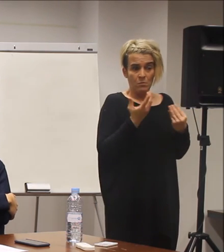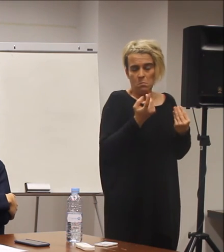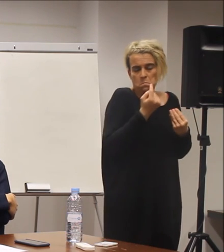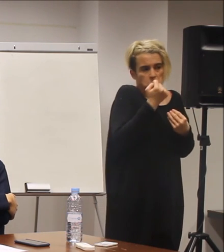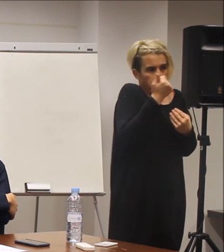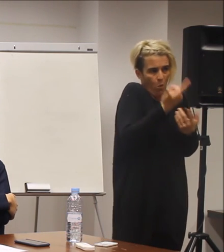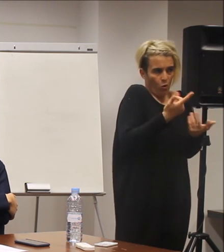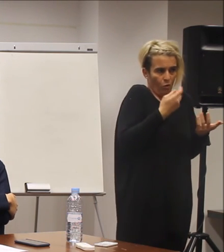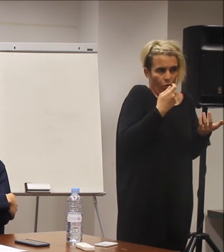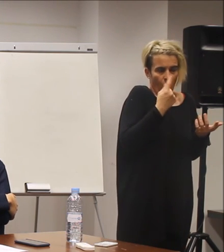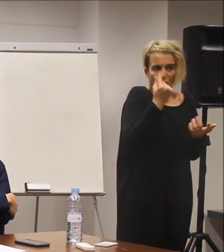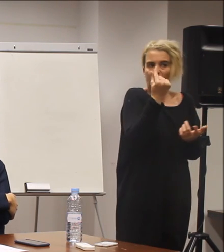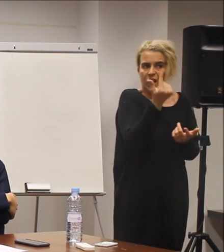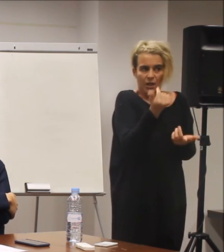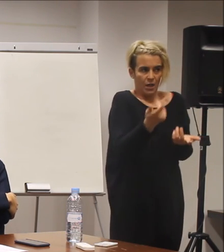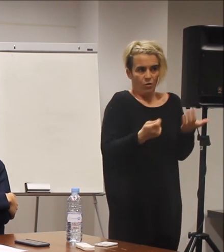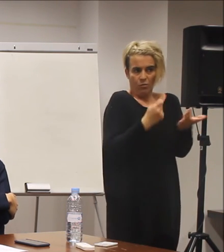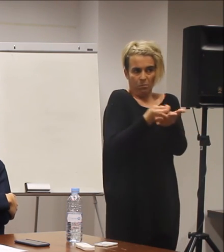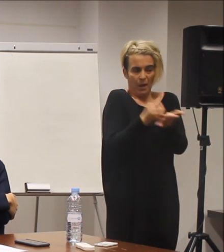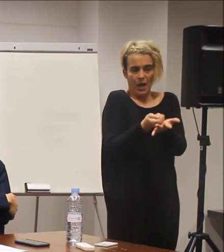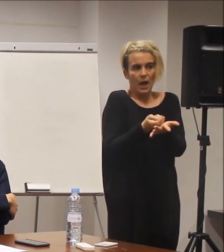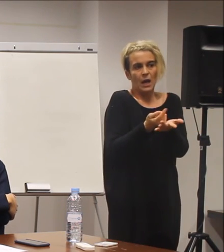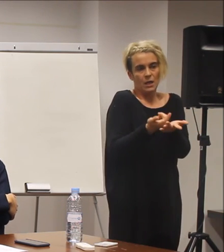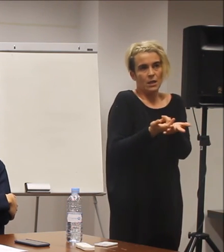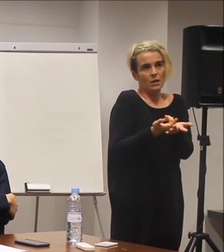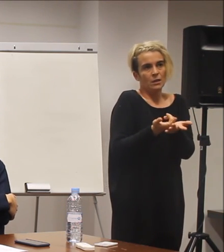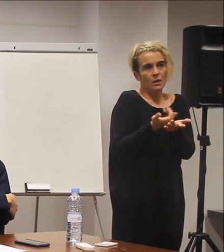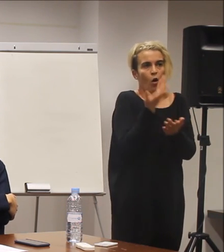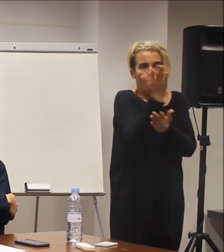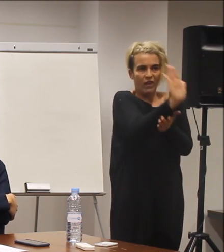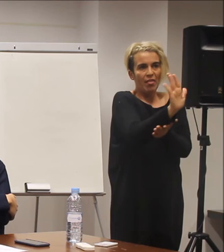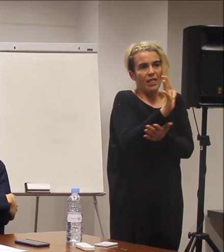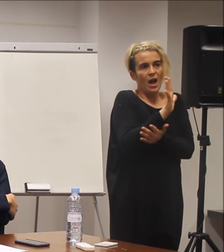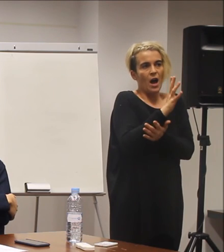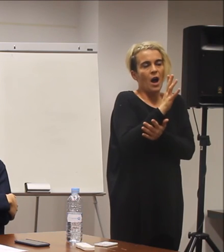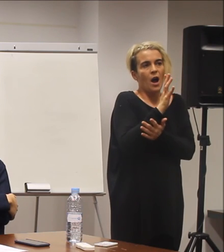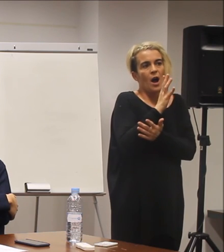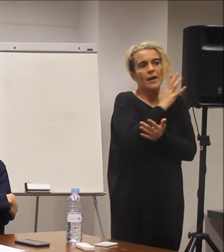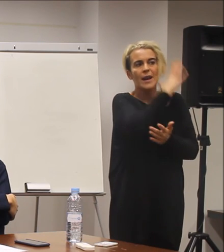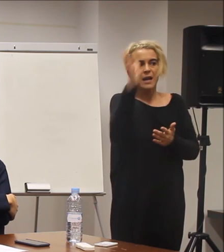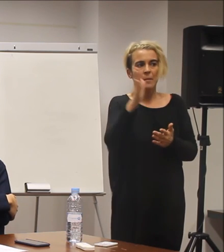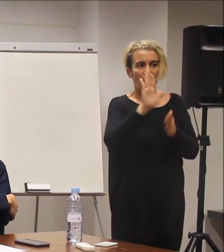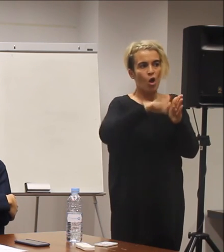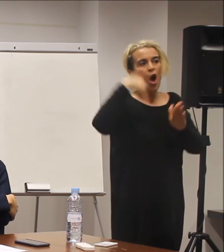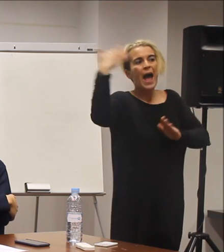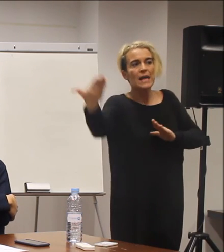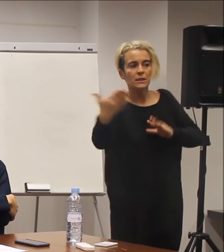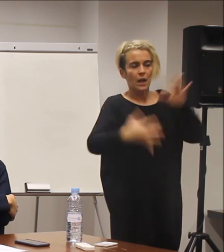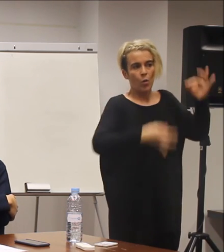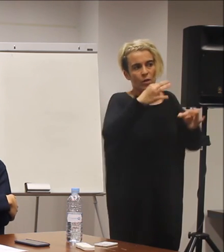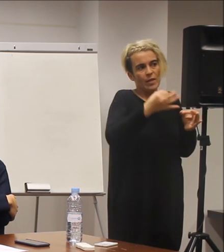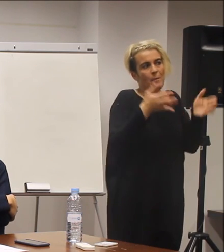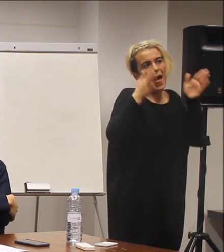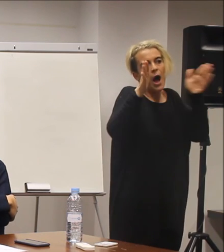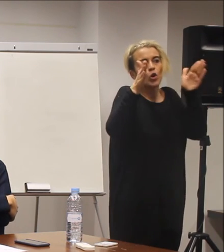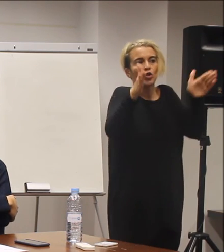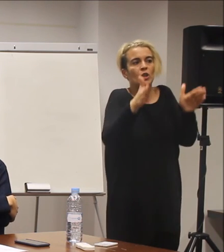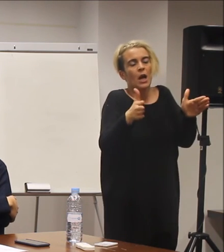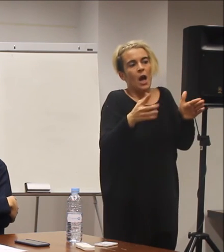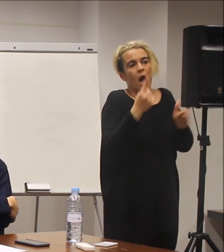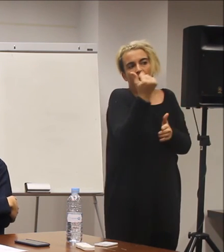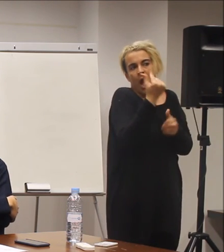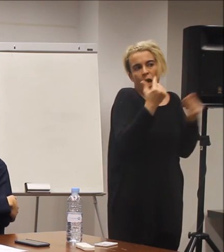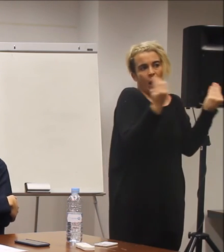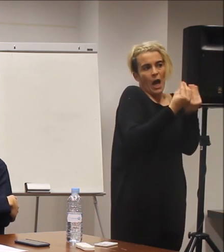poca cantidad están ofreciendo hacer la reclamación de extrajudicial y orientaros con las cantidades. ¿Vale? Yo siempre aconsejo